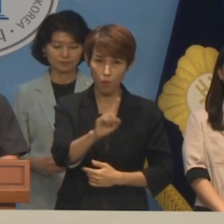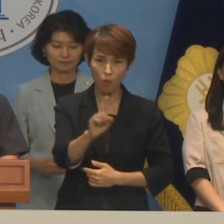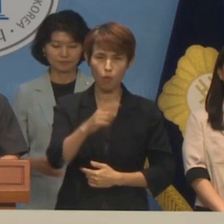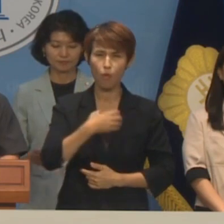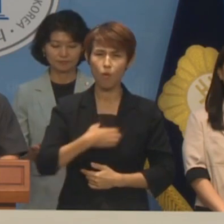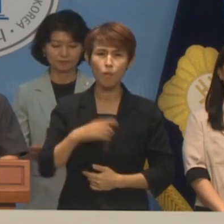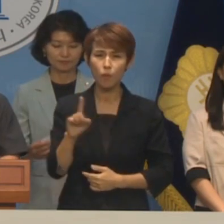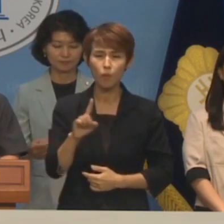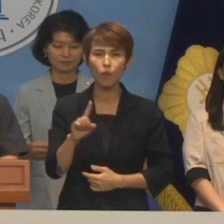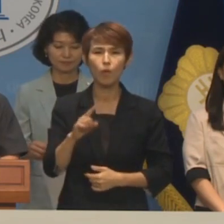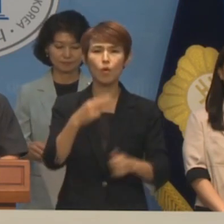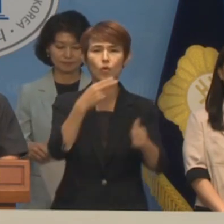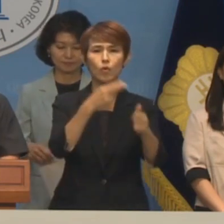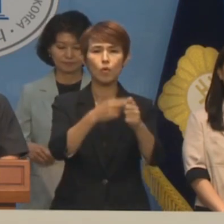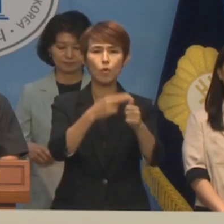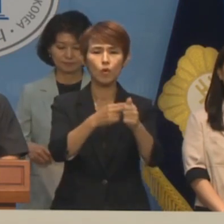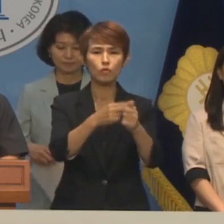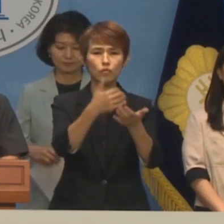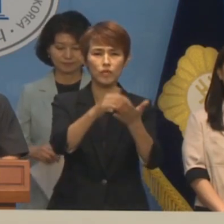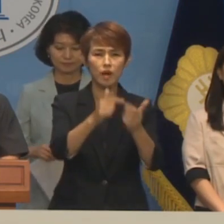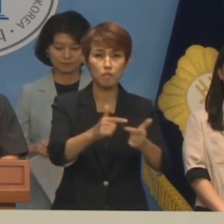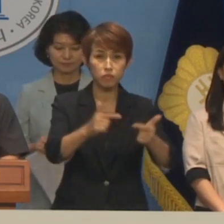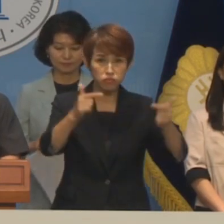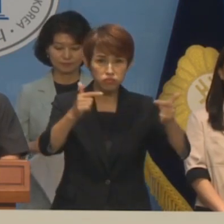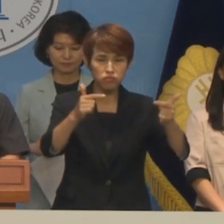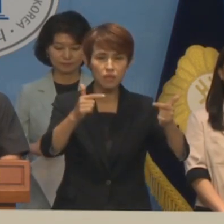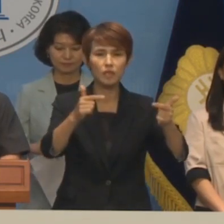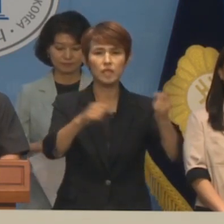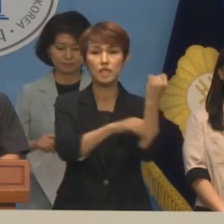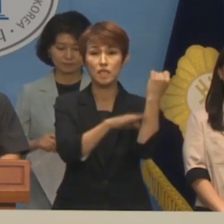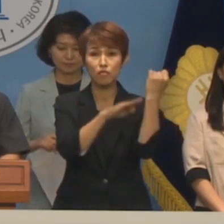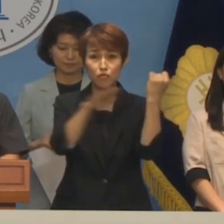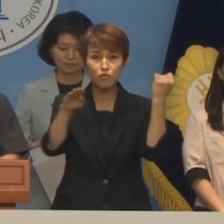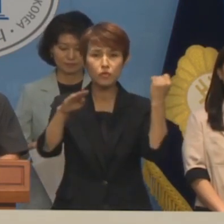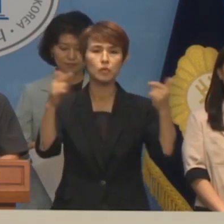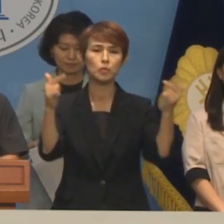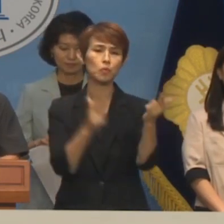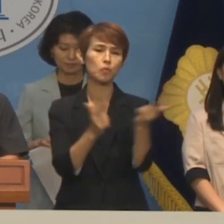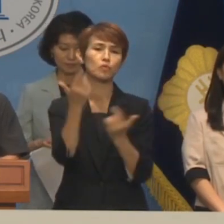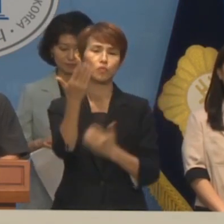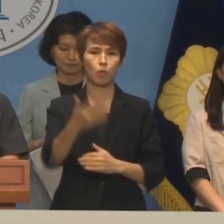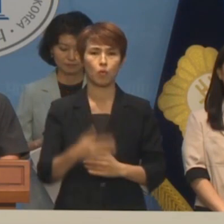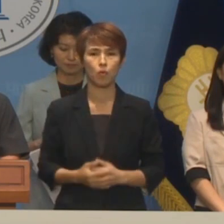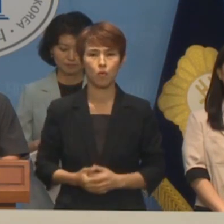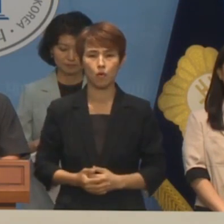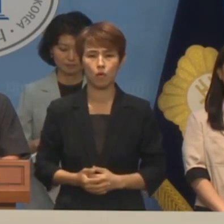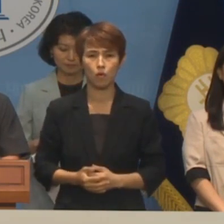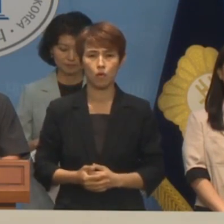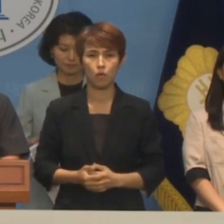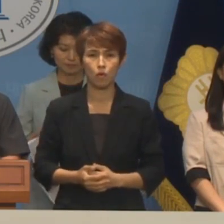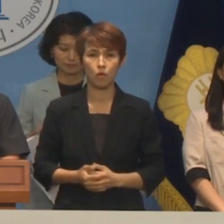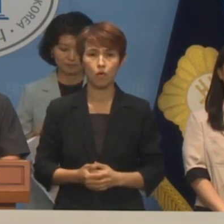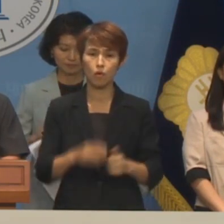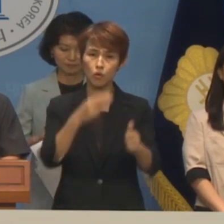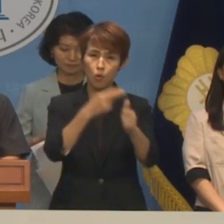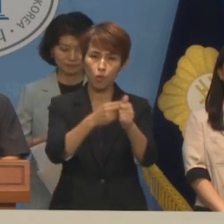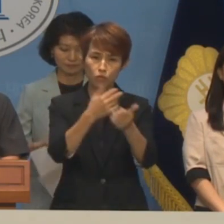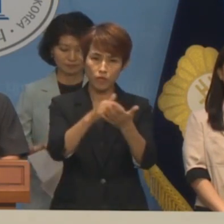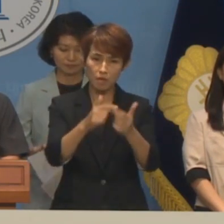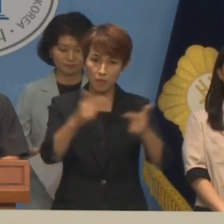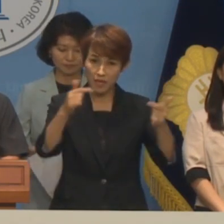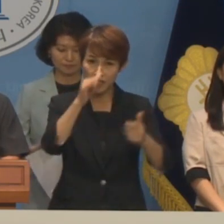부분은 교원 확보 기준의 대폭 완화이다. 새 규정안은 운영 기준에서 교원 확보